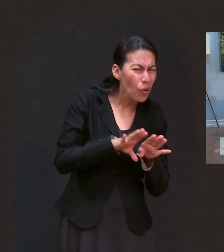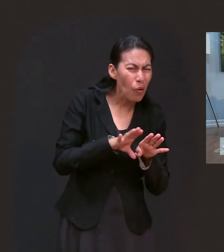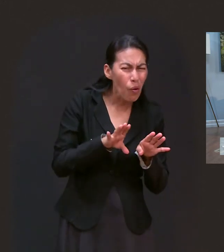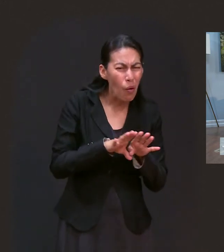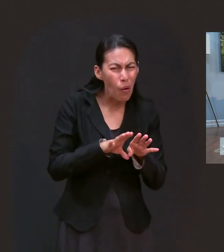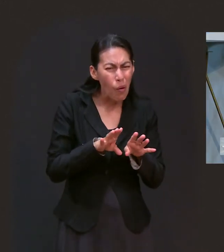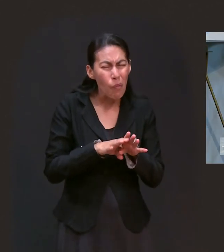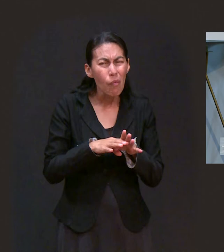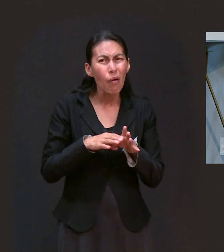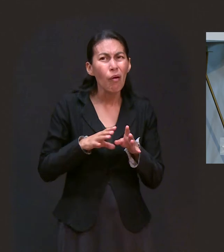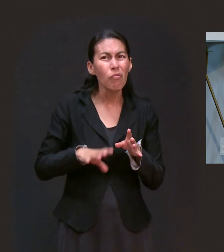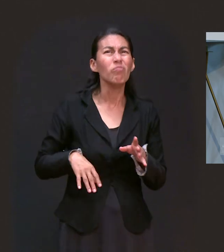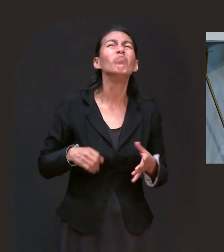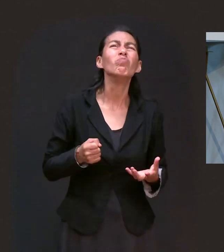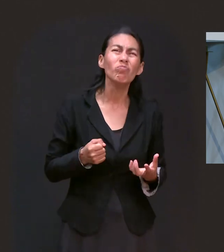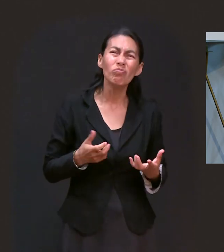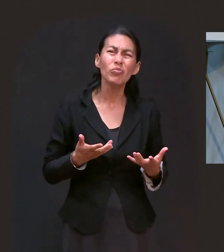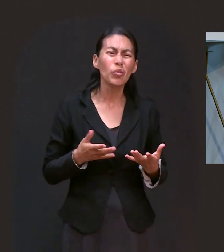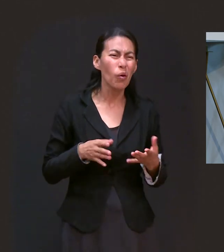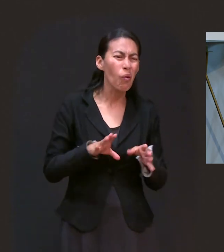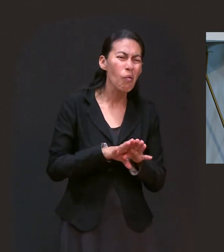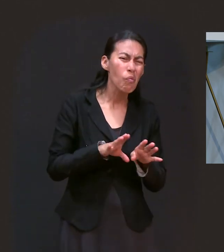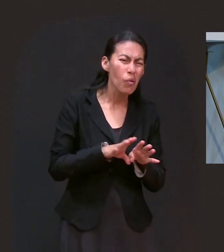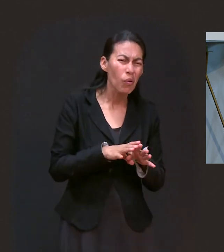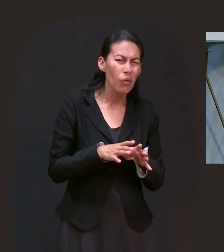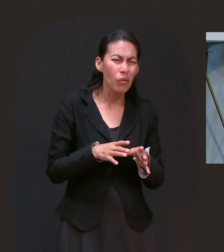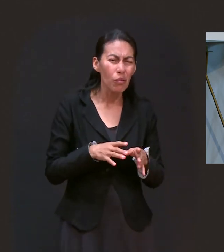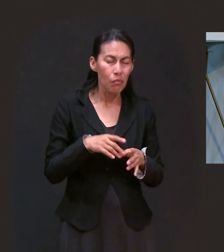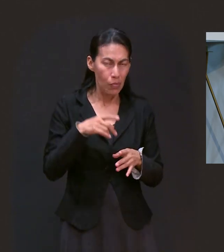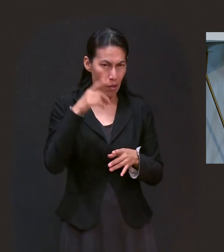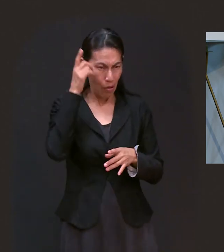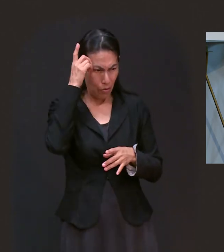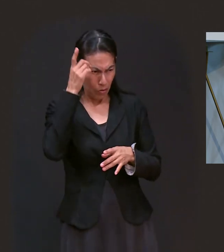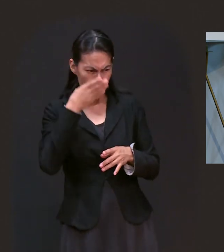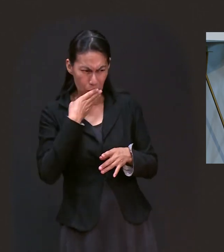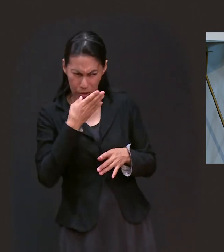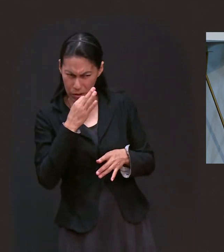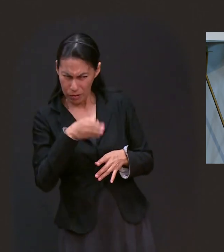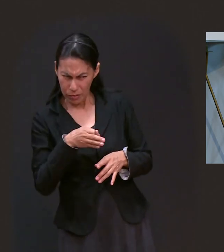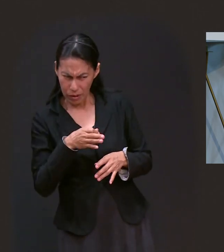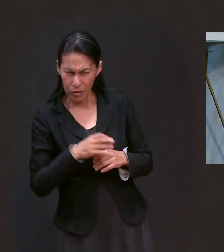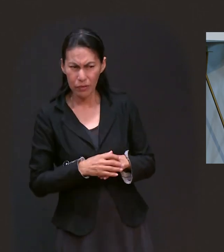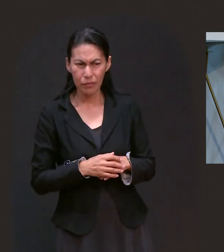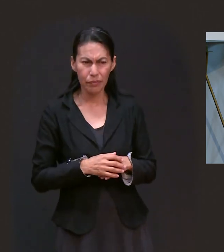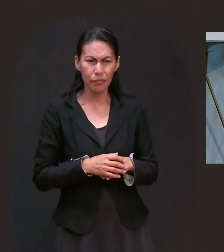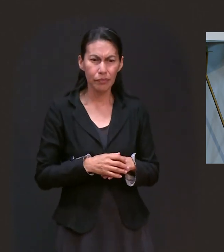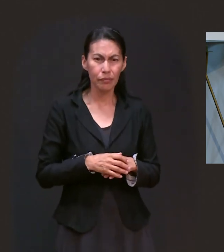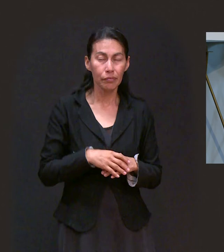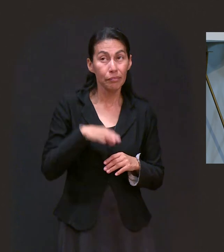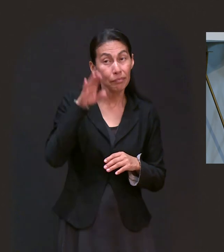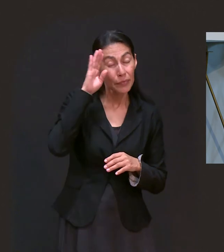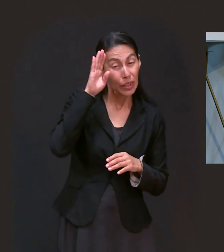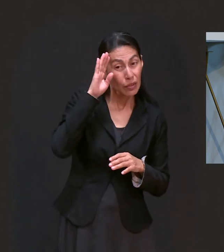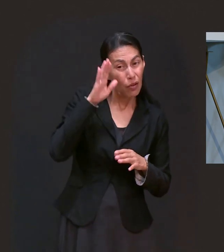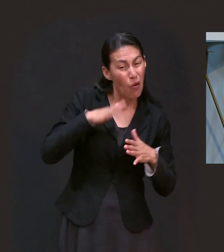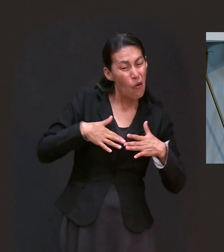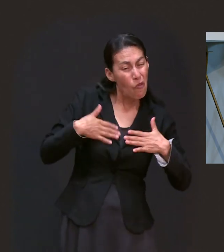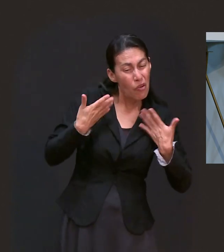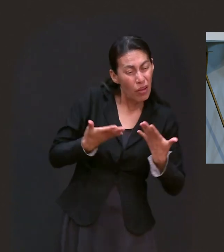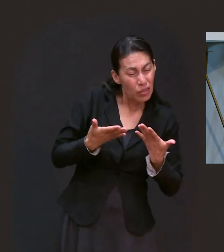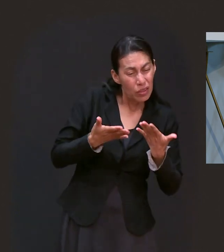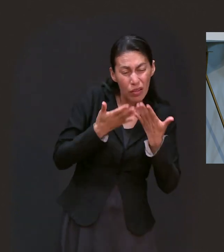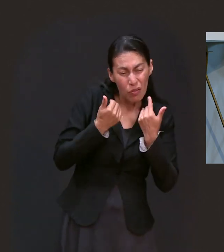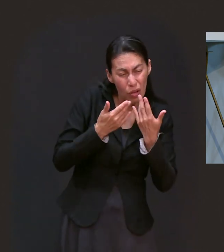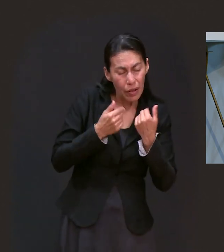retórico para poder caerle bien a dios me parece que es falta de confianza me encanta